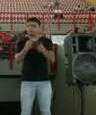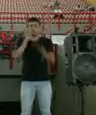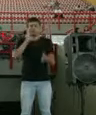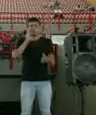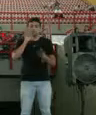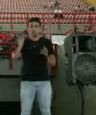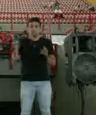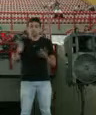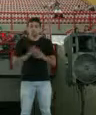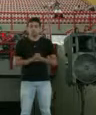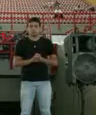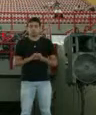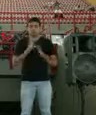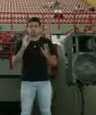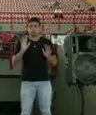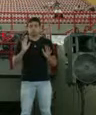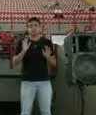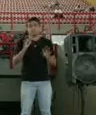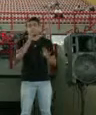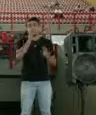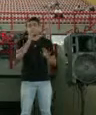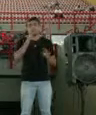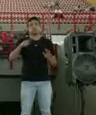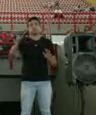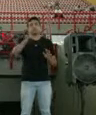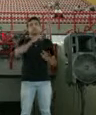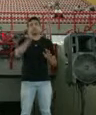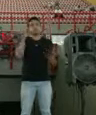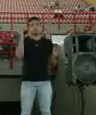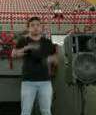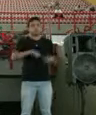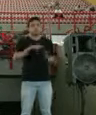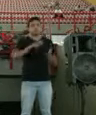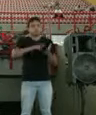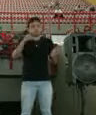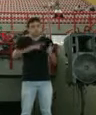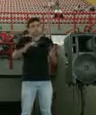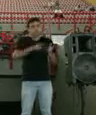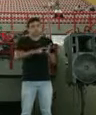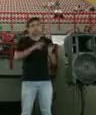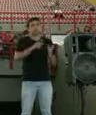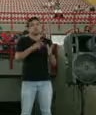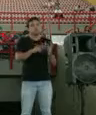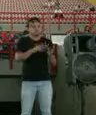viu? Lázaro, nós podemos beber a primeira urina do dia?